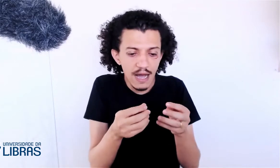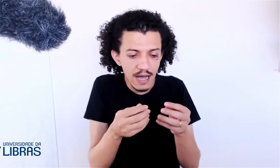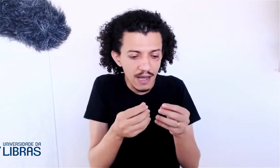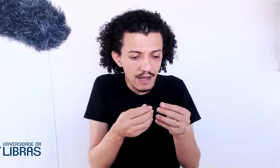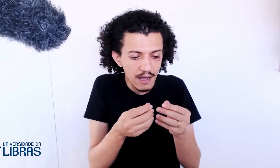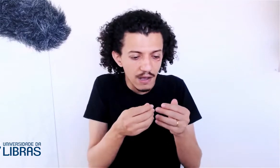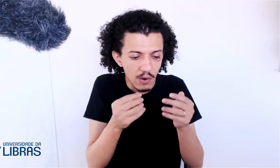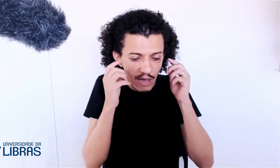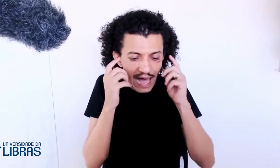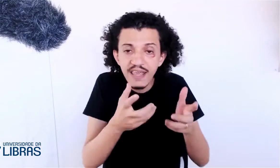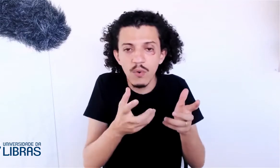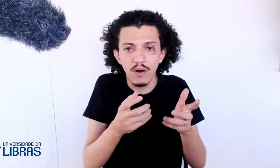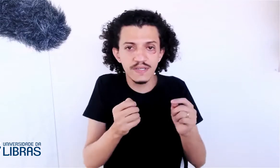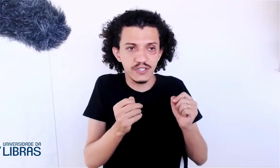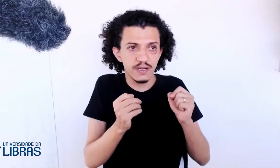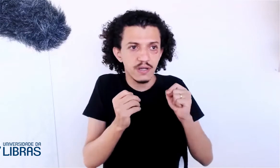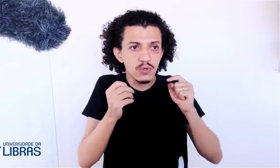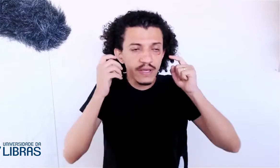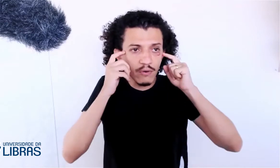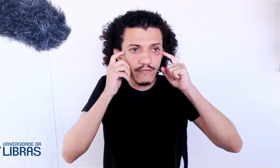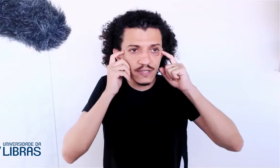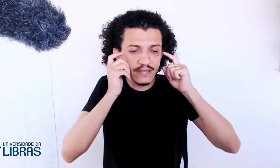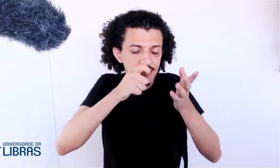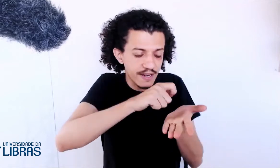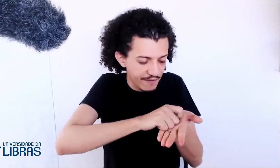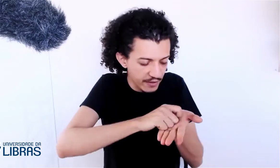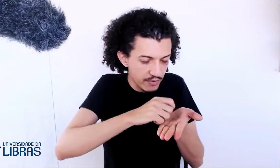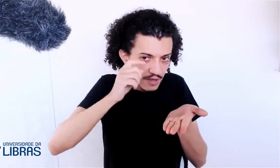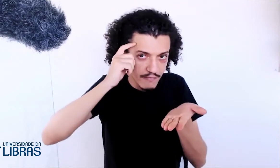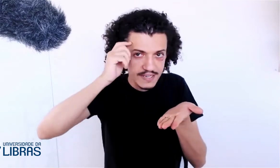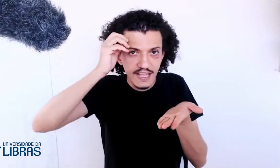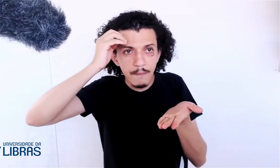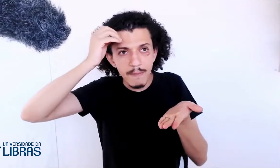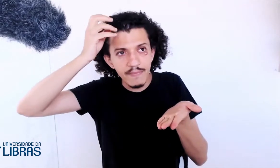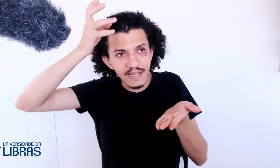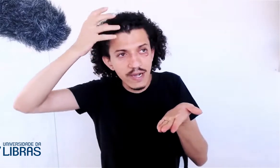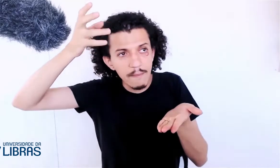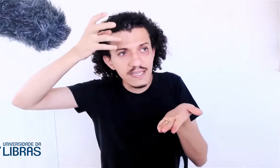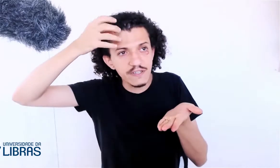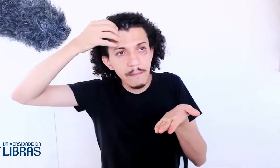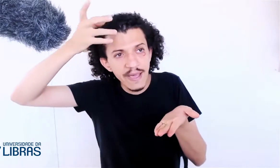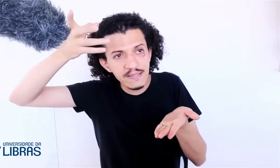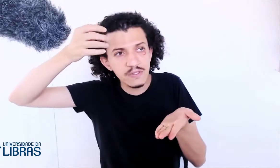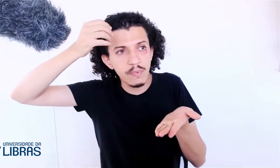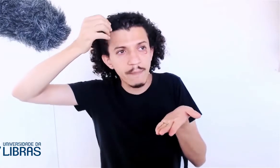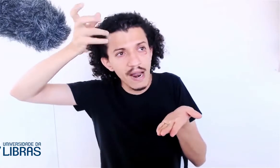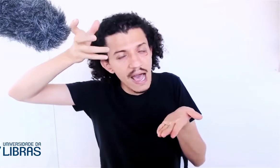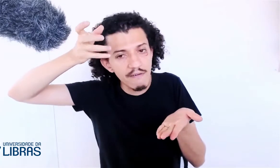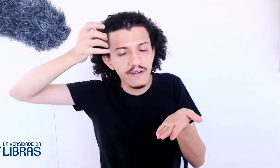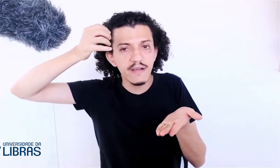a língua. Ou seja, tudo aquilo que você está escrevendo, você tem que na sua cabeça você pensa sobre a palavra,